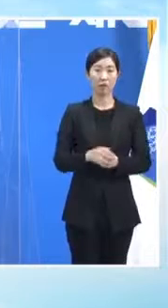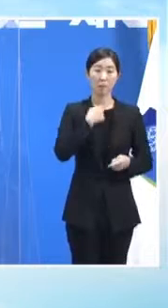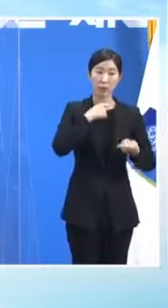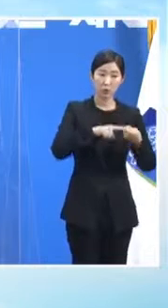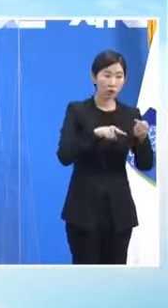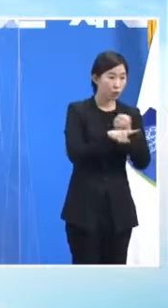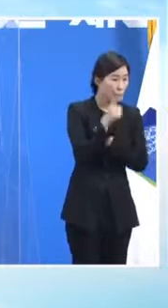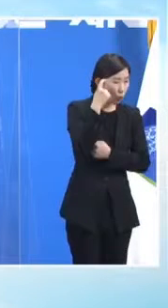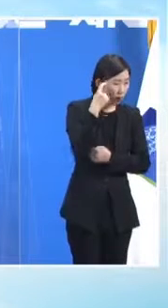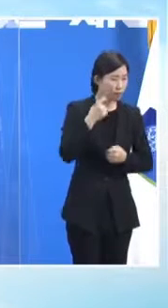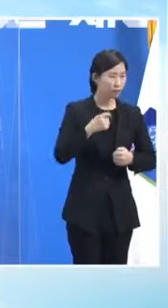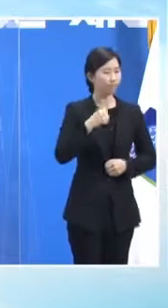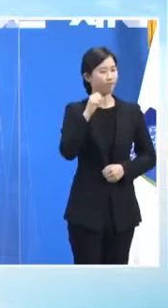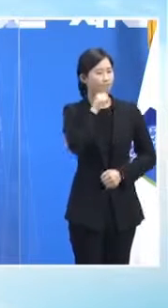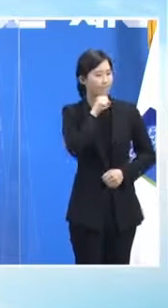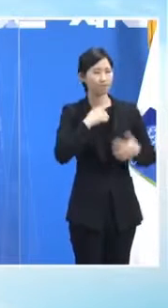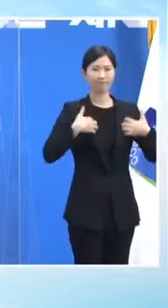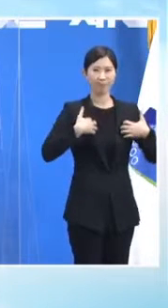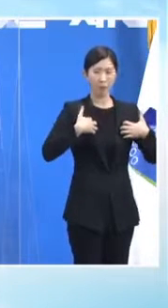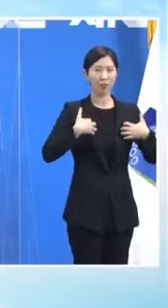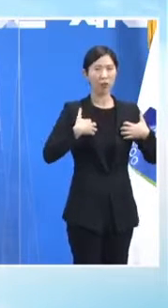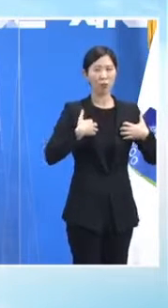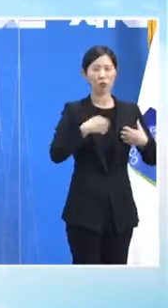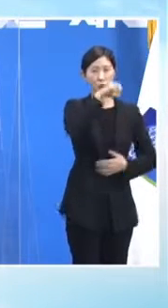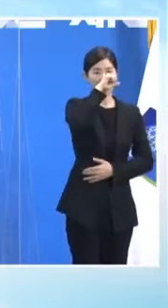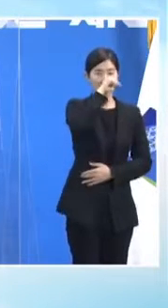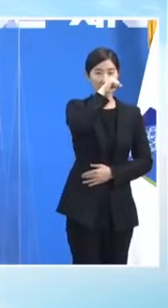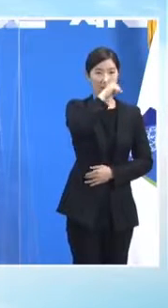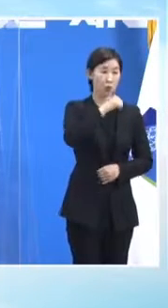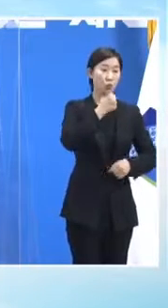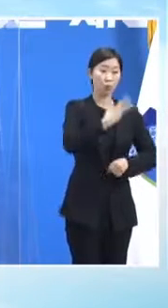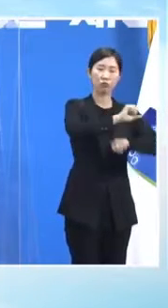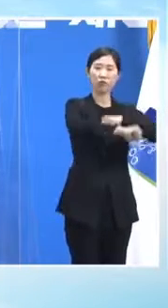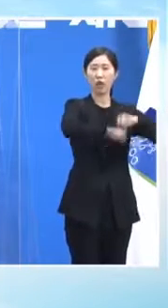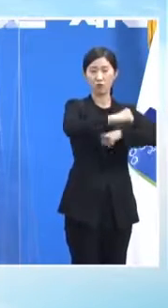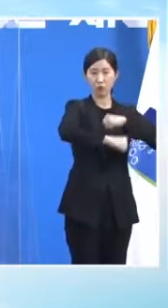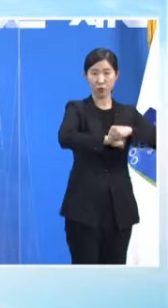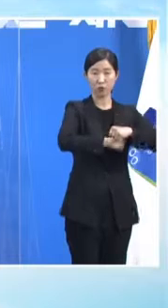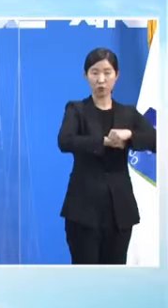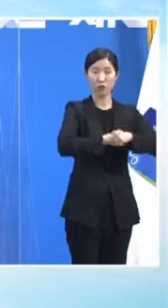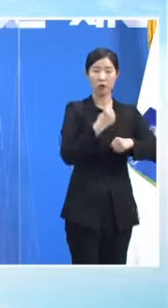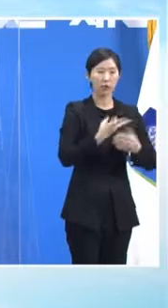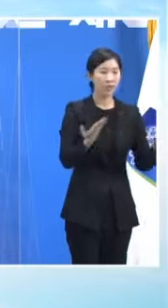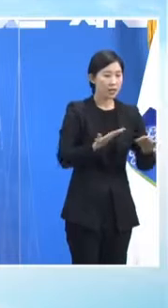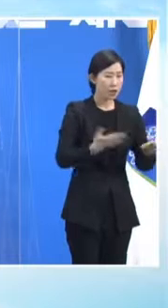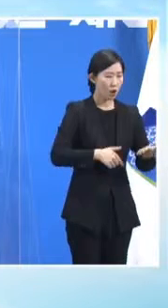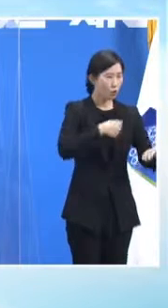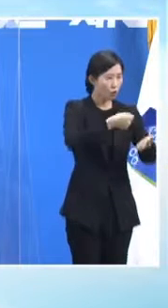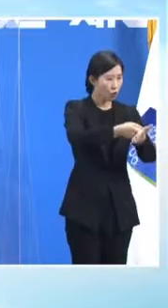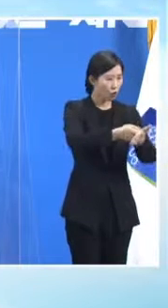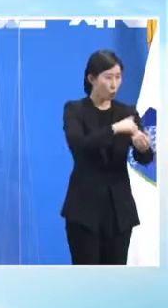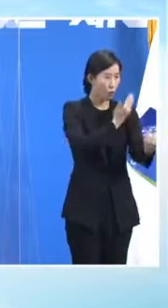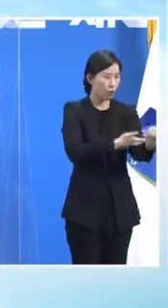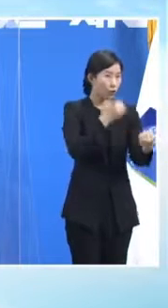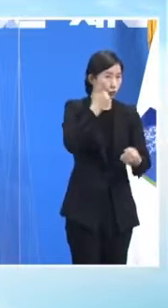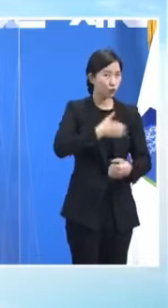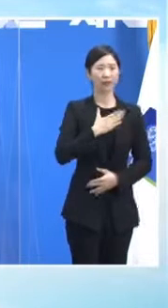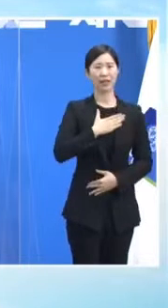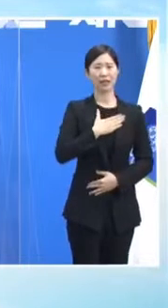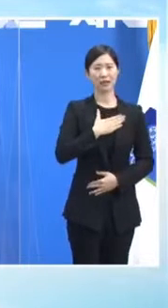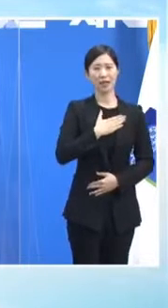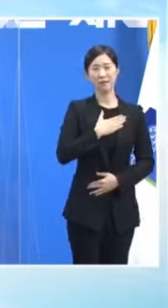흥미도 일치도가 높고 자율성이 높으며 일에 대한 최종적인 권한을 자신이 가진다는 점을